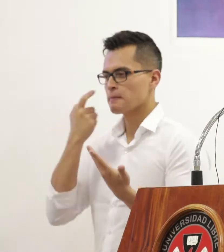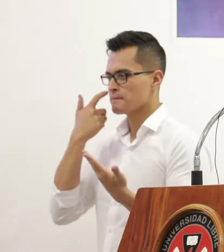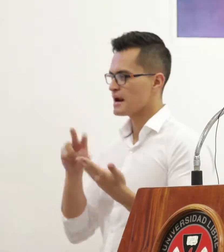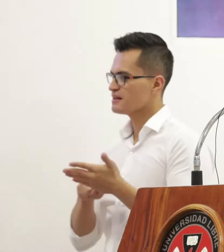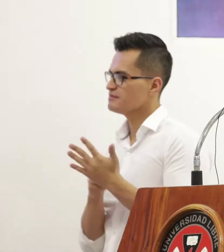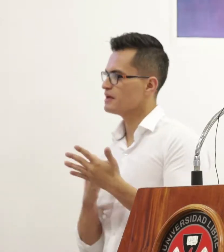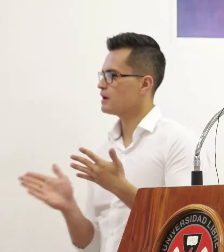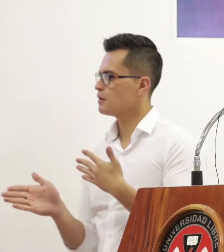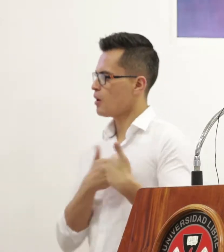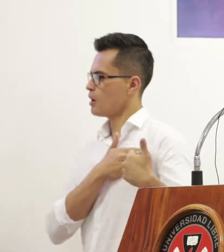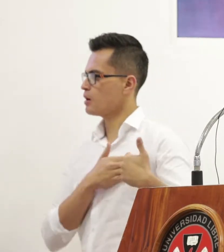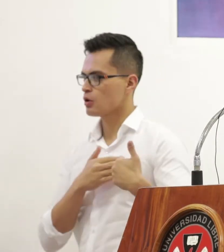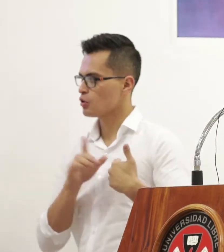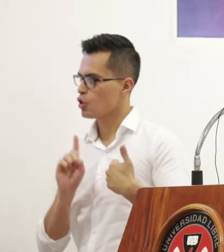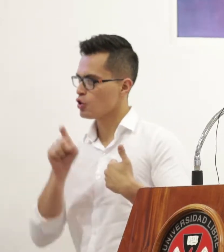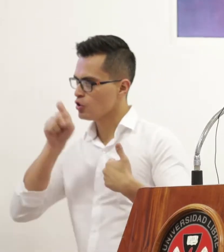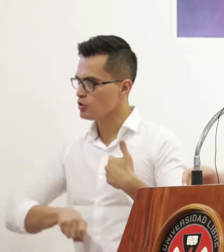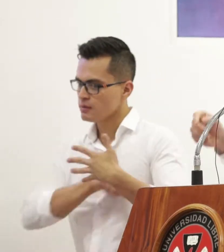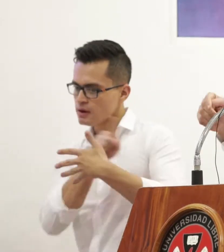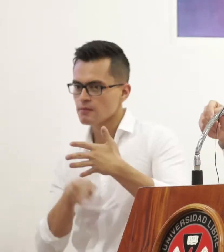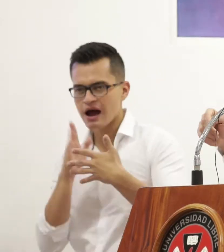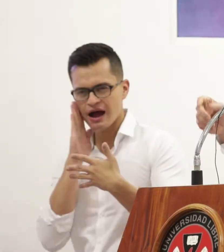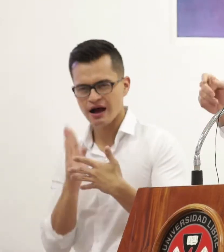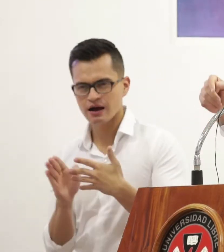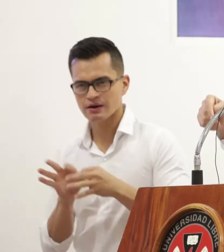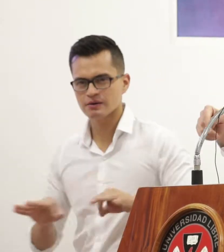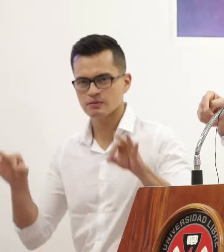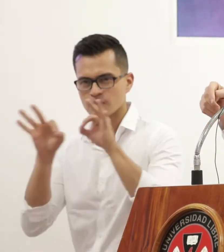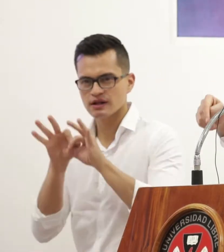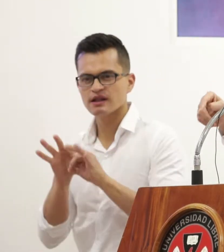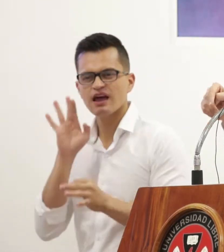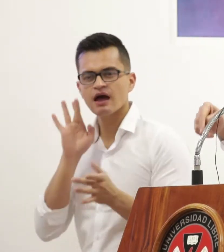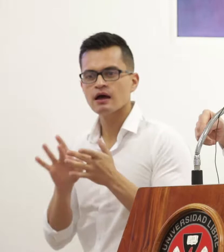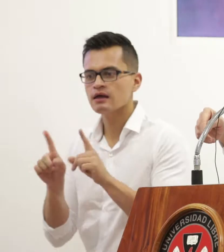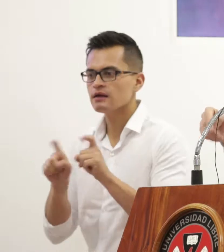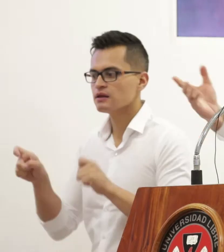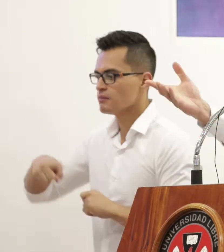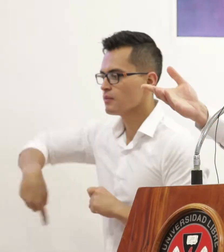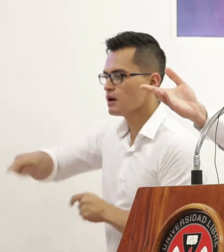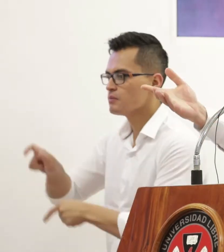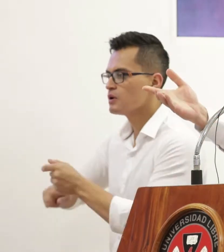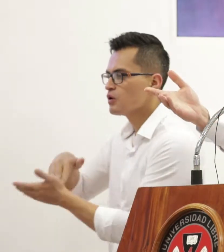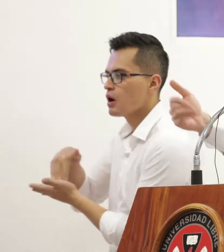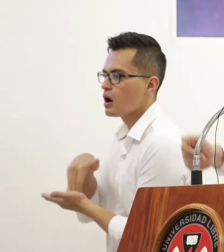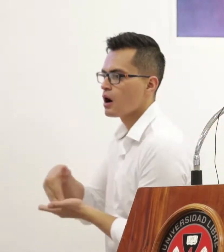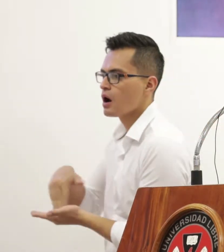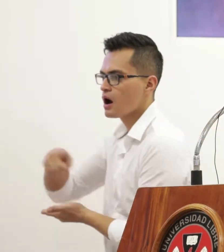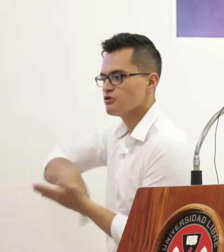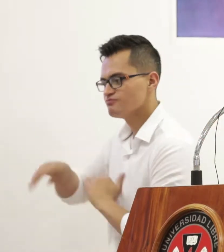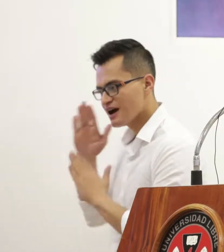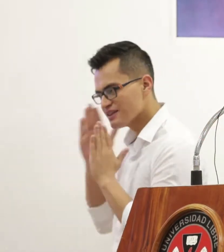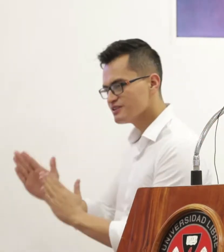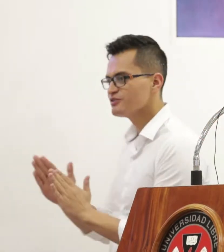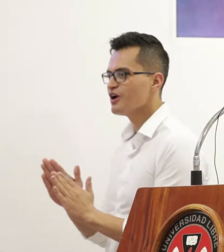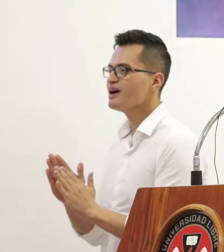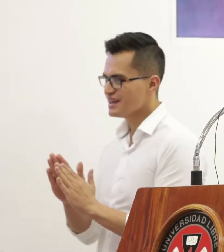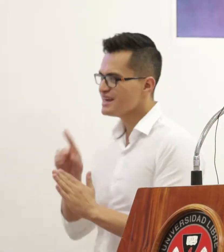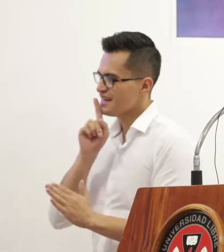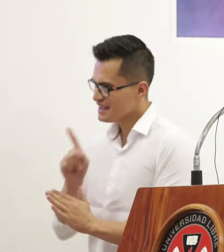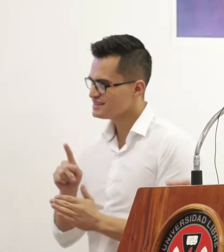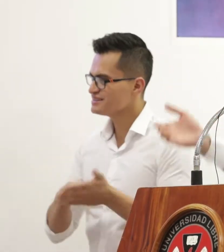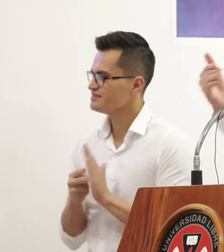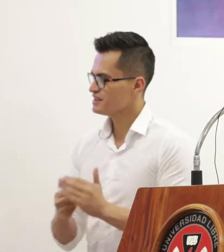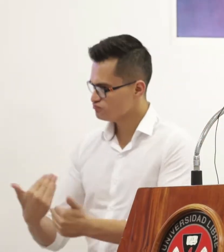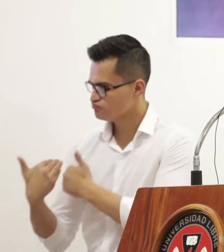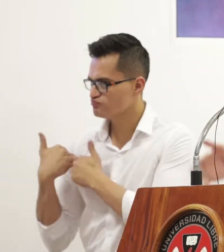estrategia de la reforma del sistema de justicia y tienen que ver con la defensa de los más vulnerables. Para eso es el sistema de justicia. El sistema de